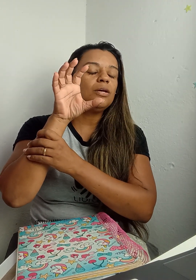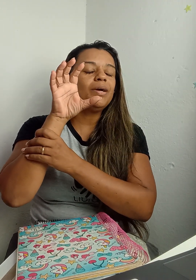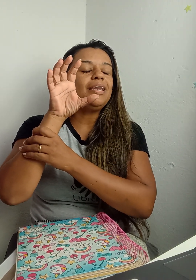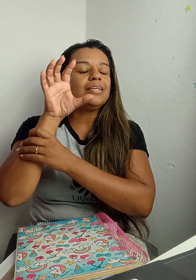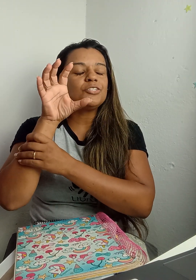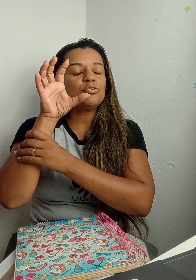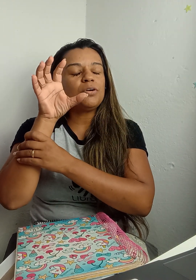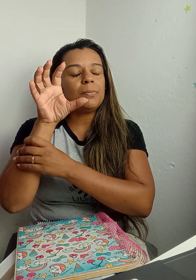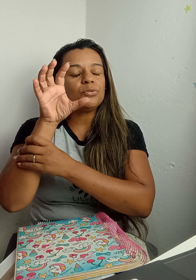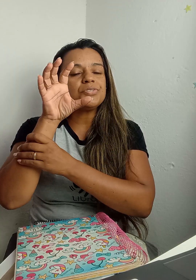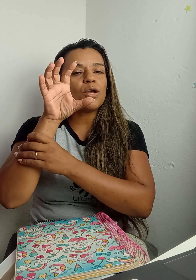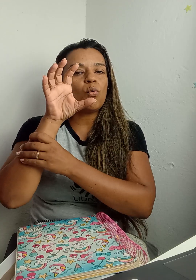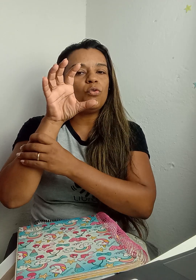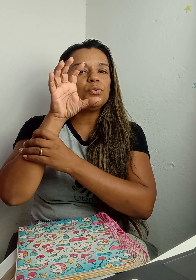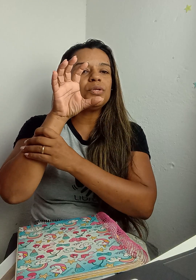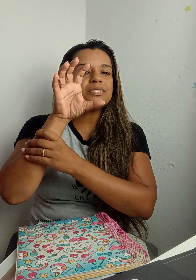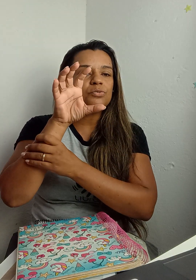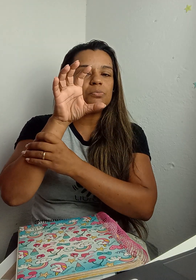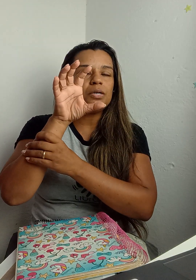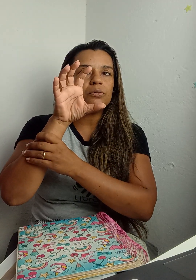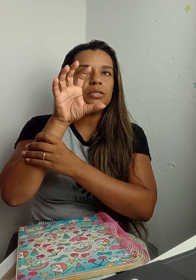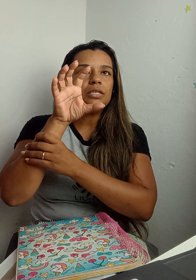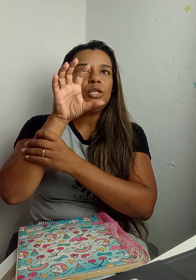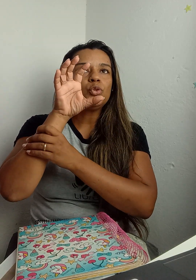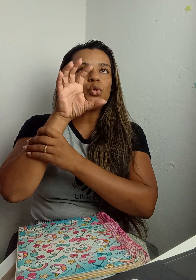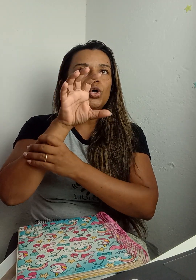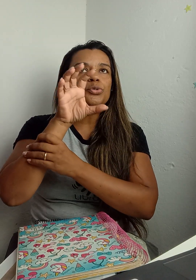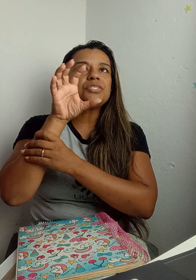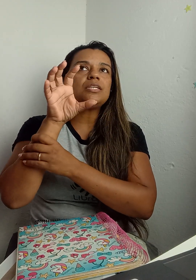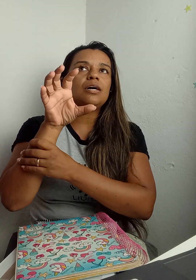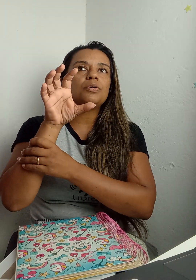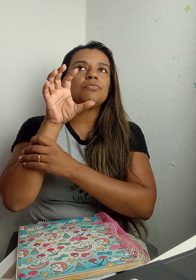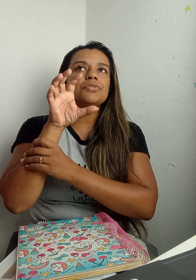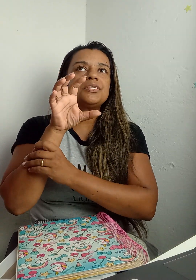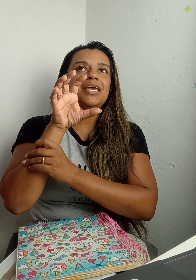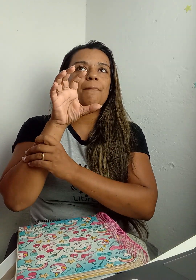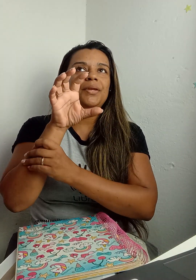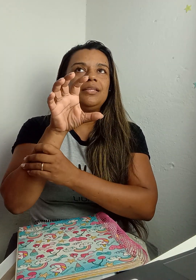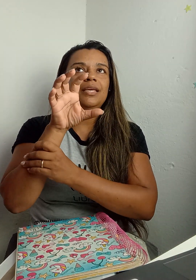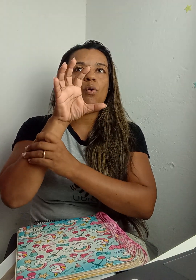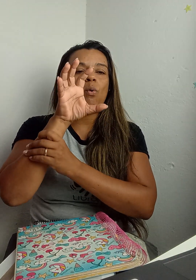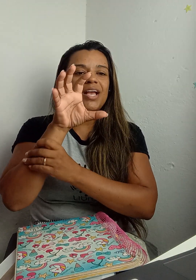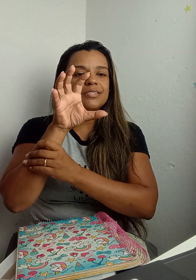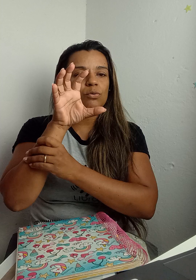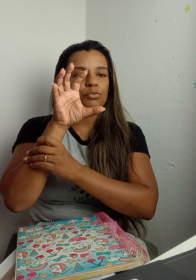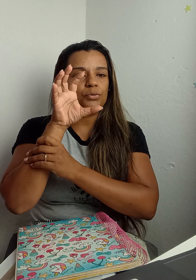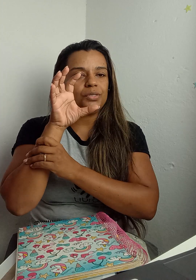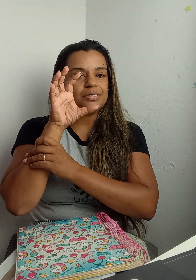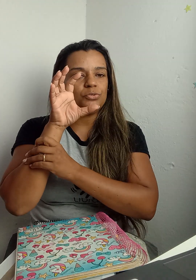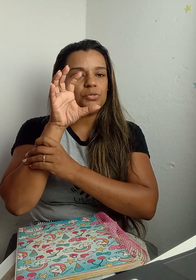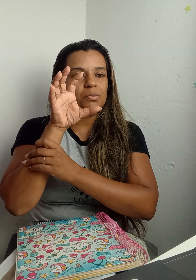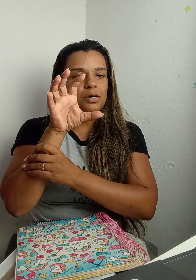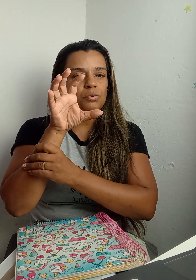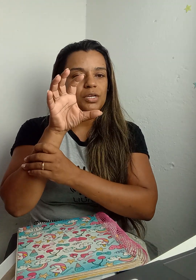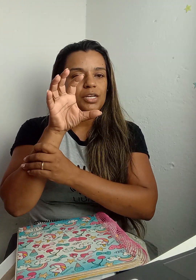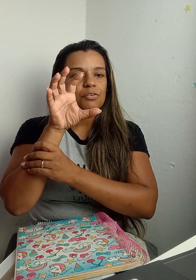é letra de alfabeto, isso é configuração de mão. Todo sinal que você aprender com essa configuração de mão,